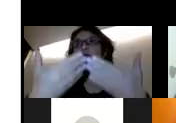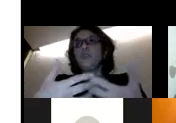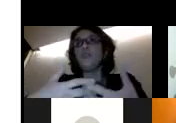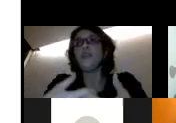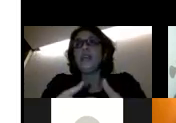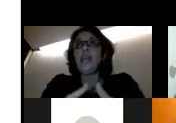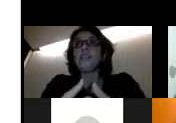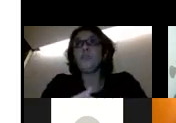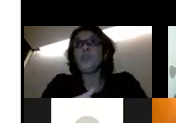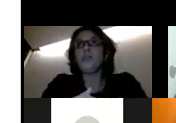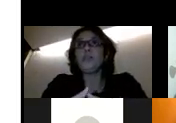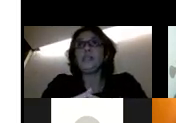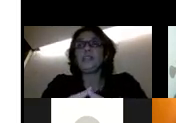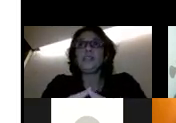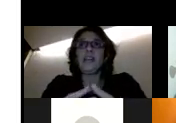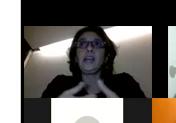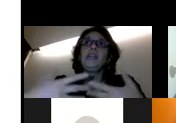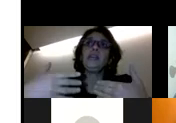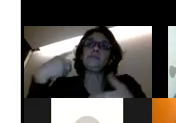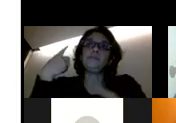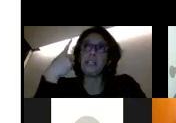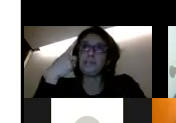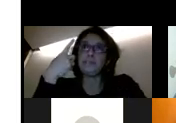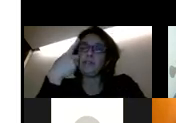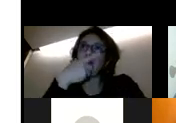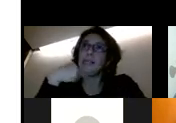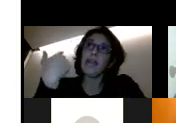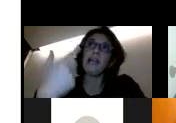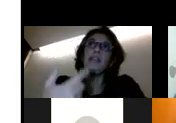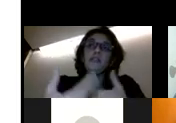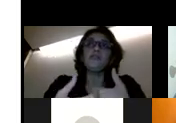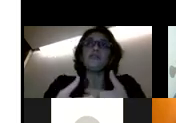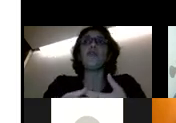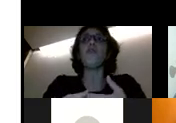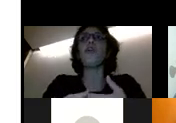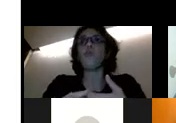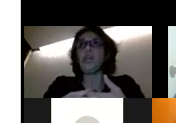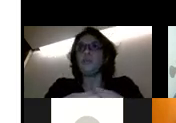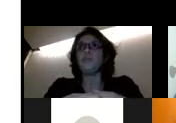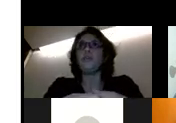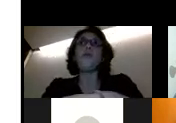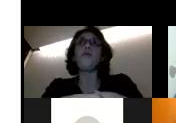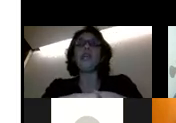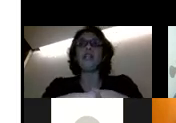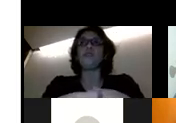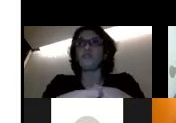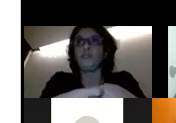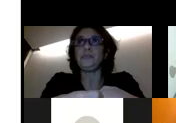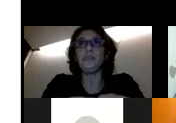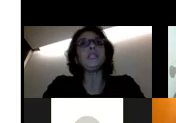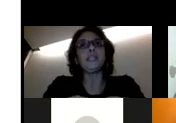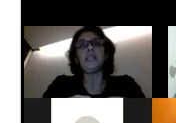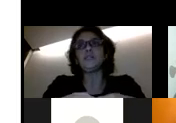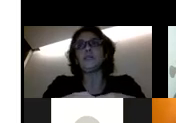algún otro articulador, ya sea en la cara, el rostro, o el cuerpo, o el